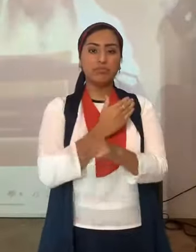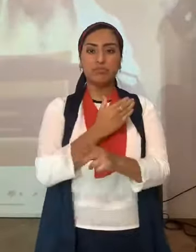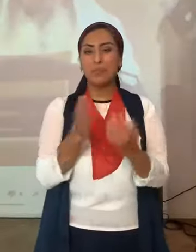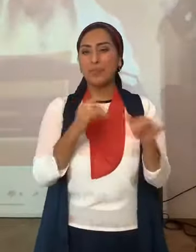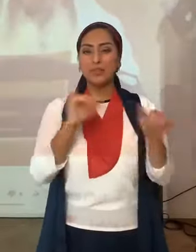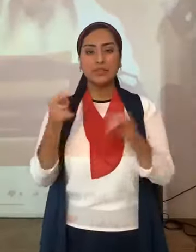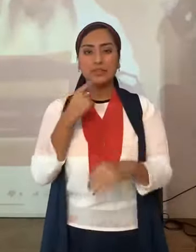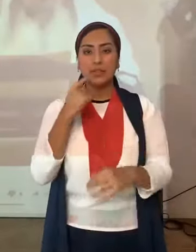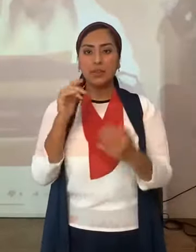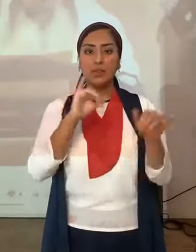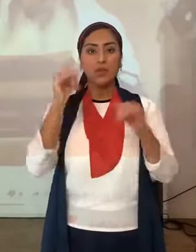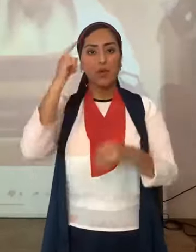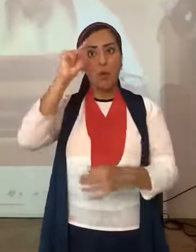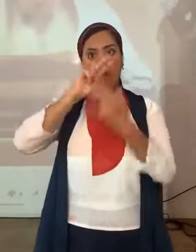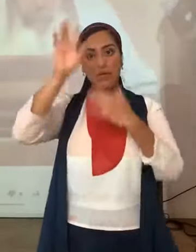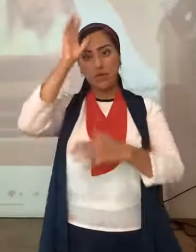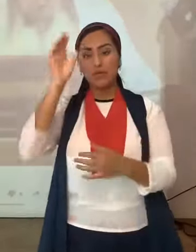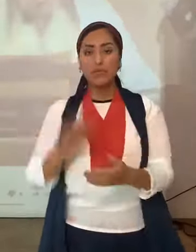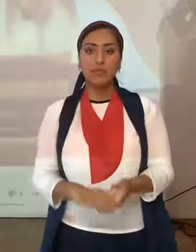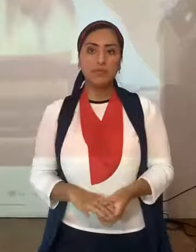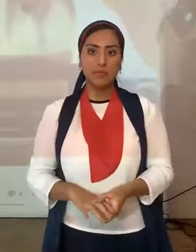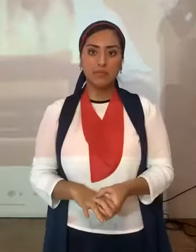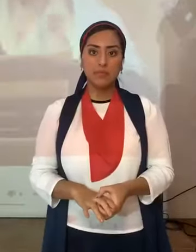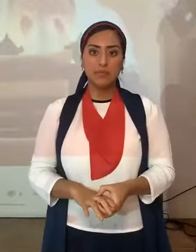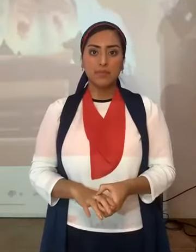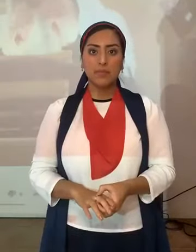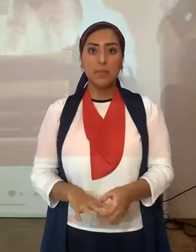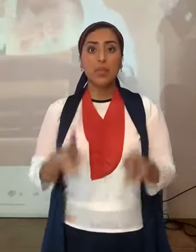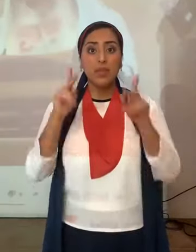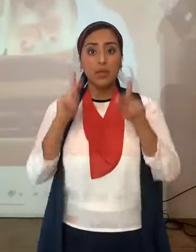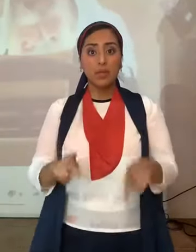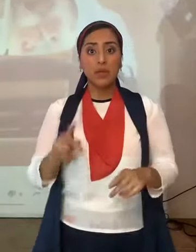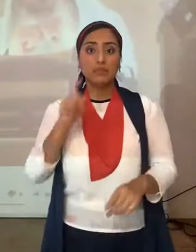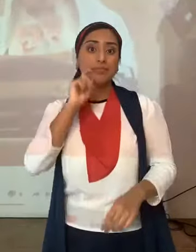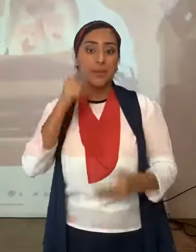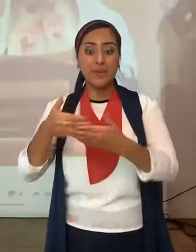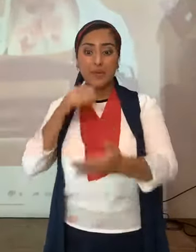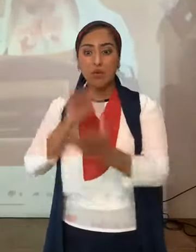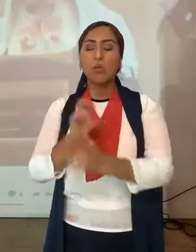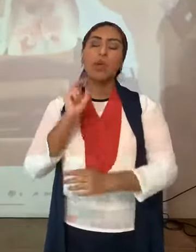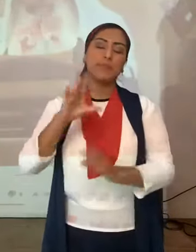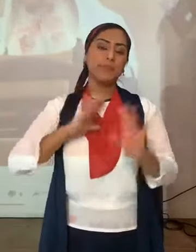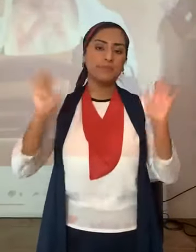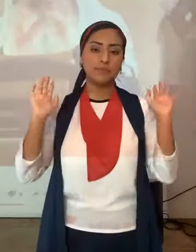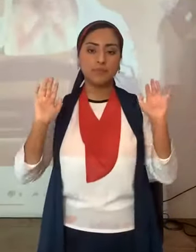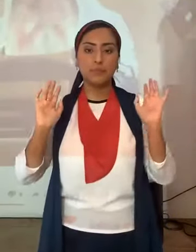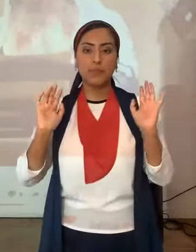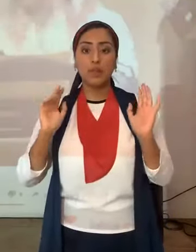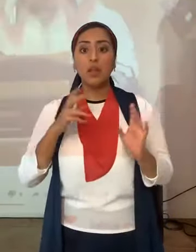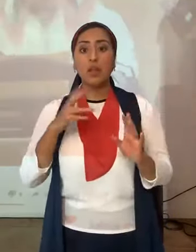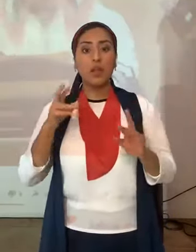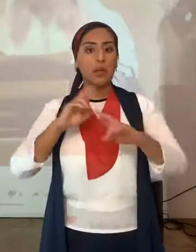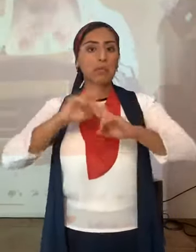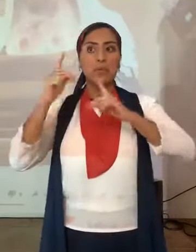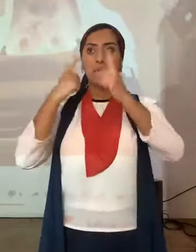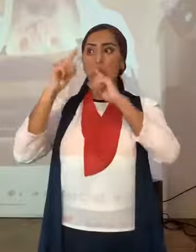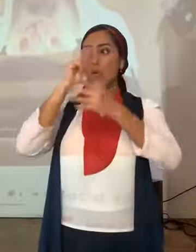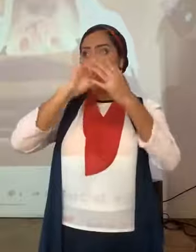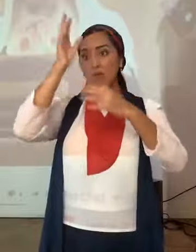al Todopoderoso. Entonces, una persona fornica, ok, ya ofendió al